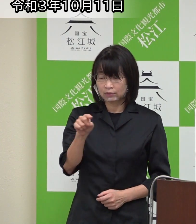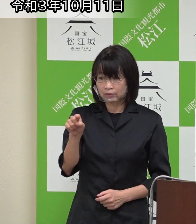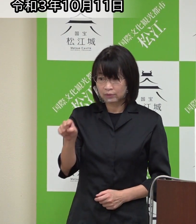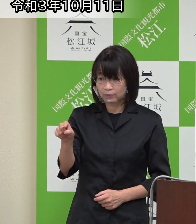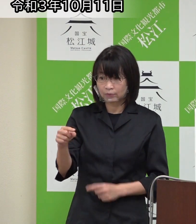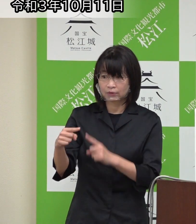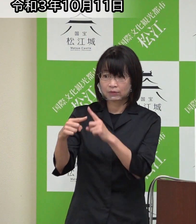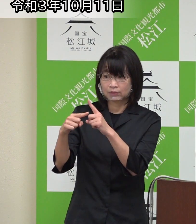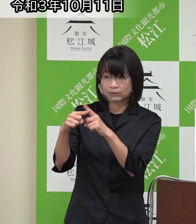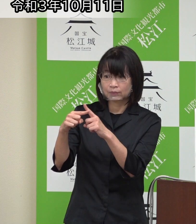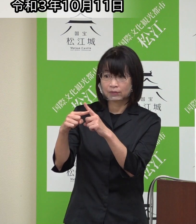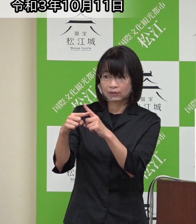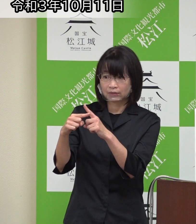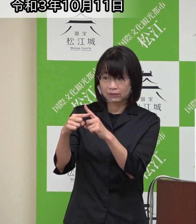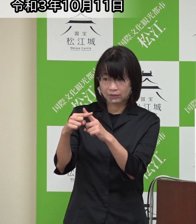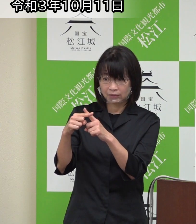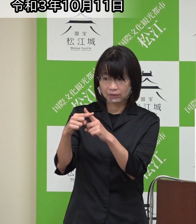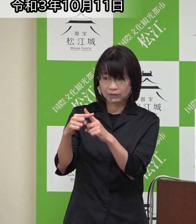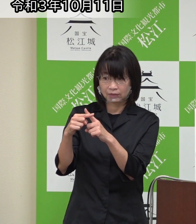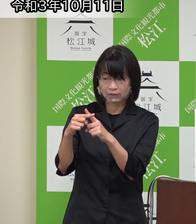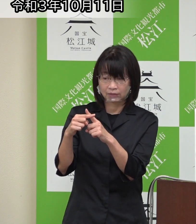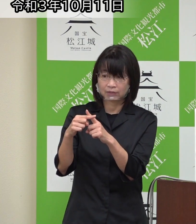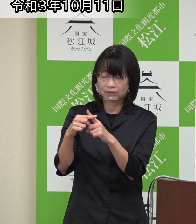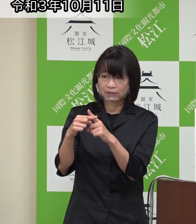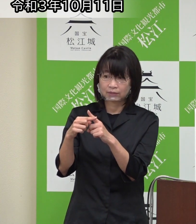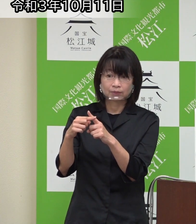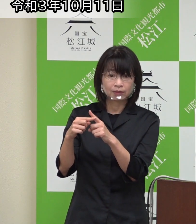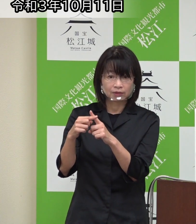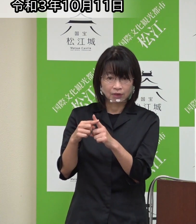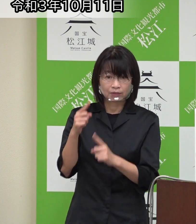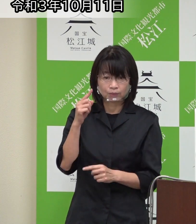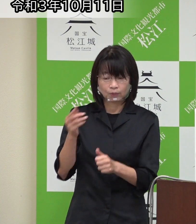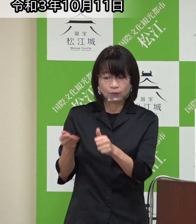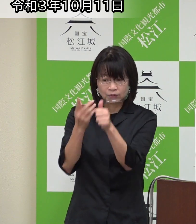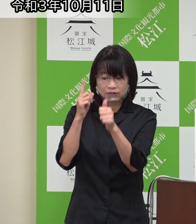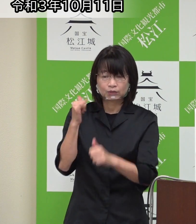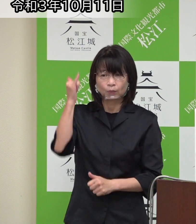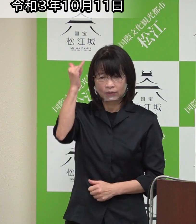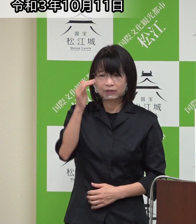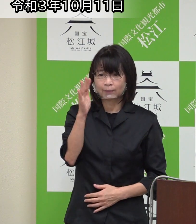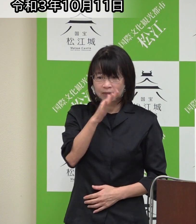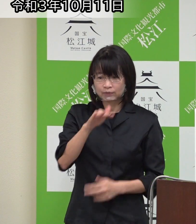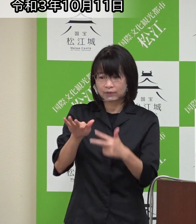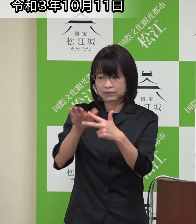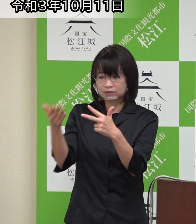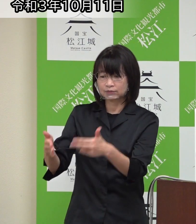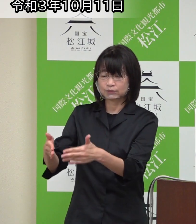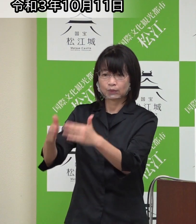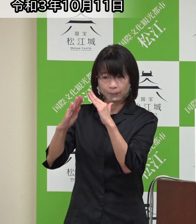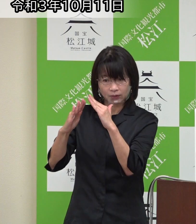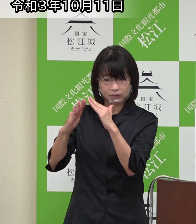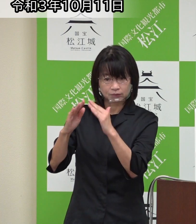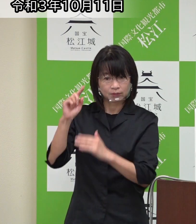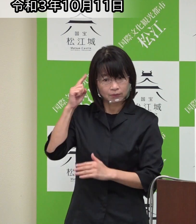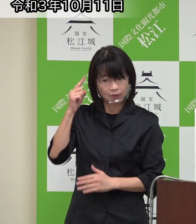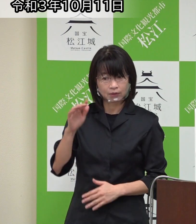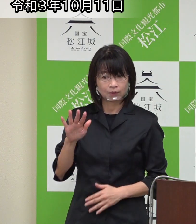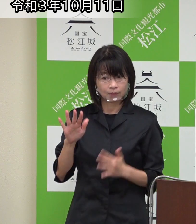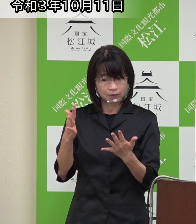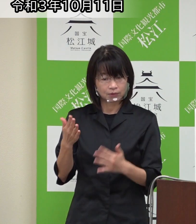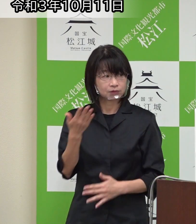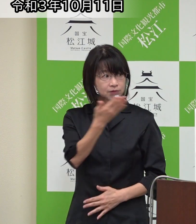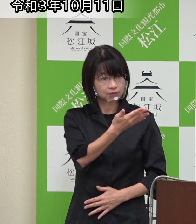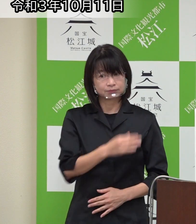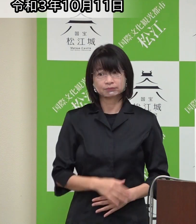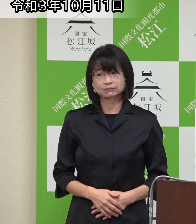預けられる施設を加えようとかっていうふうにはならなかったんでしょうか。 はい、これは、いろんなですね、実際の受け入れができ